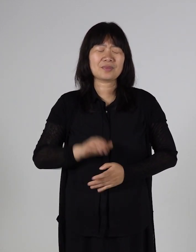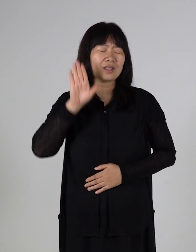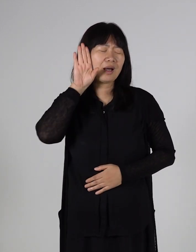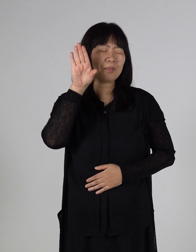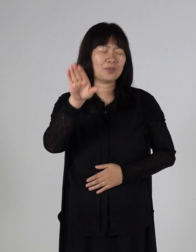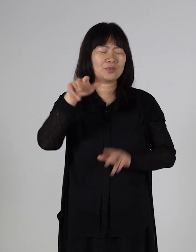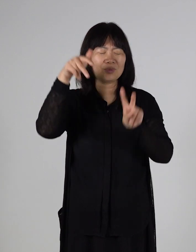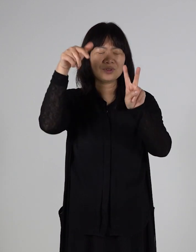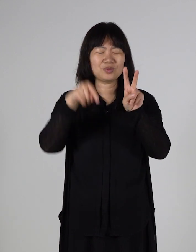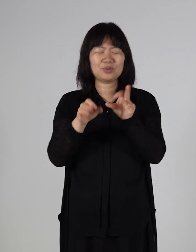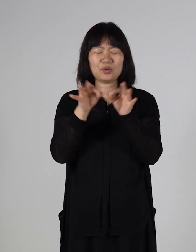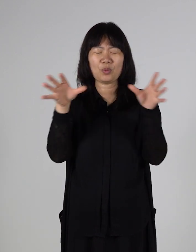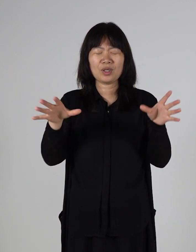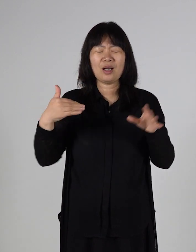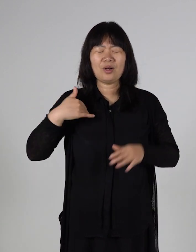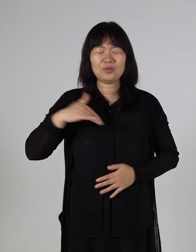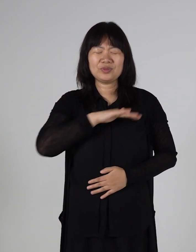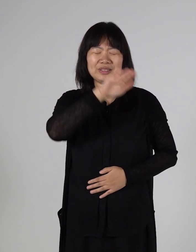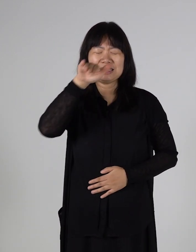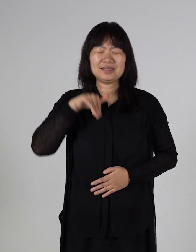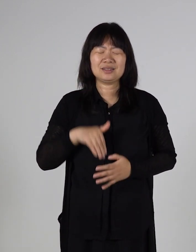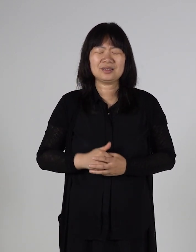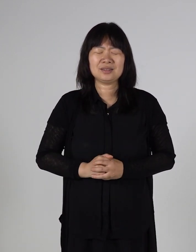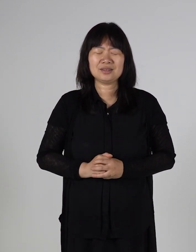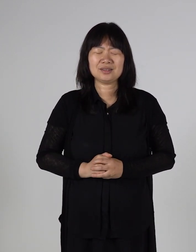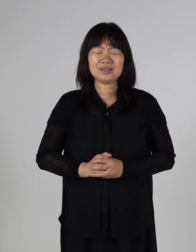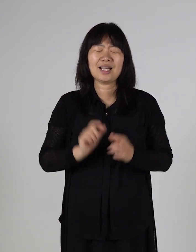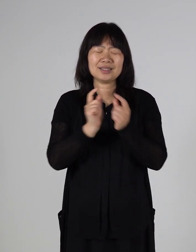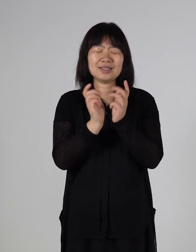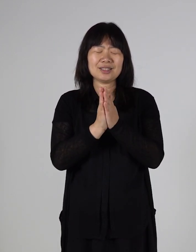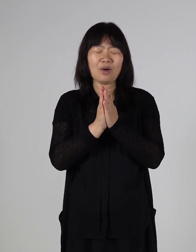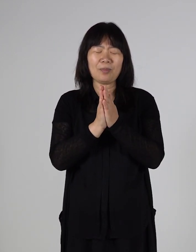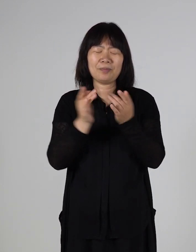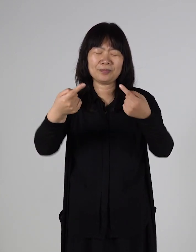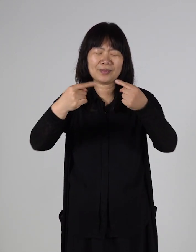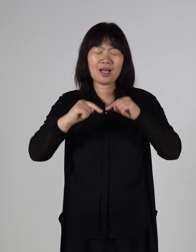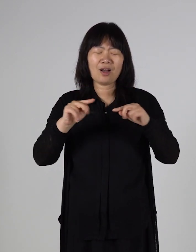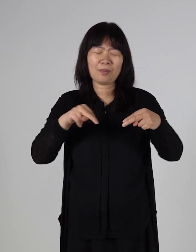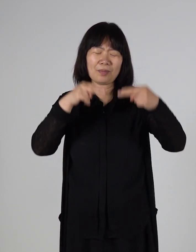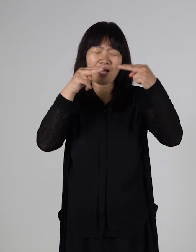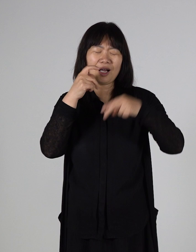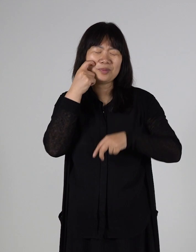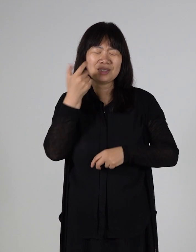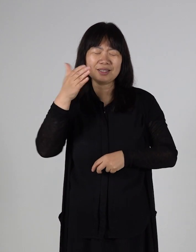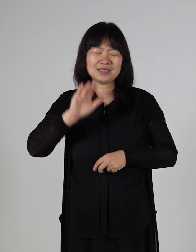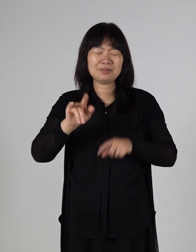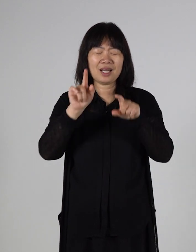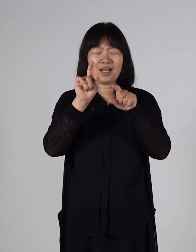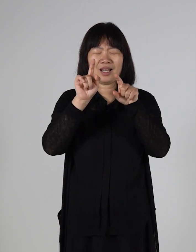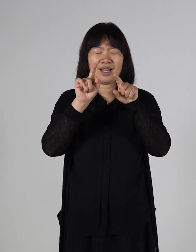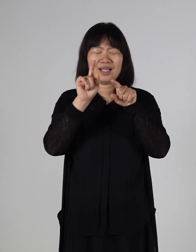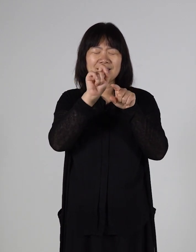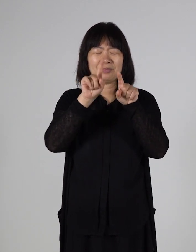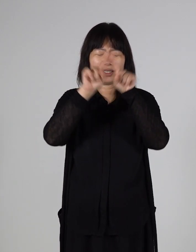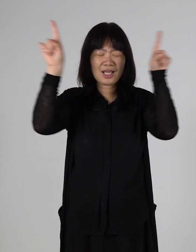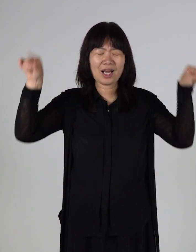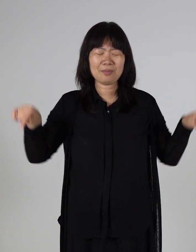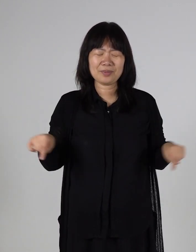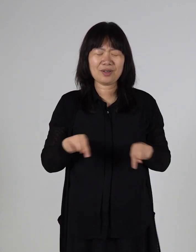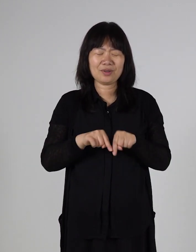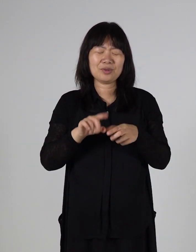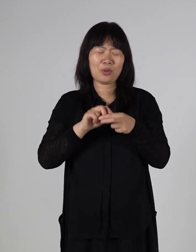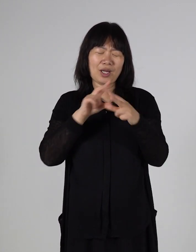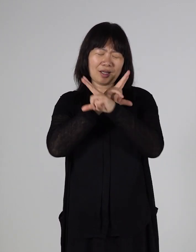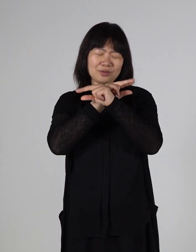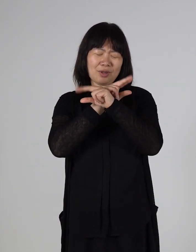앞으로 2주간 또 우리는 실질적인 모습을 볼 수 없지만 화면 너머로밖에는 만나지 못하는